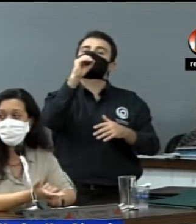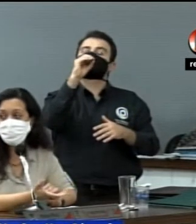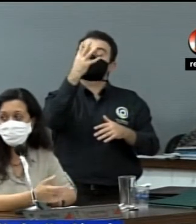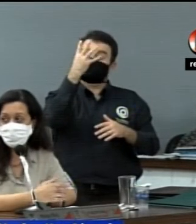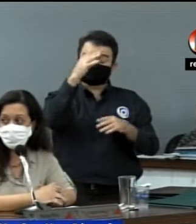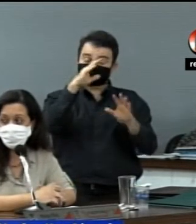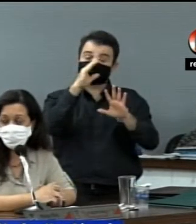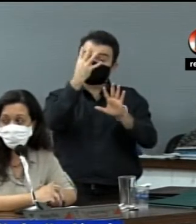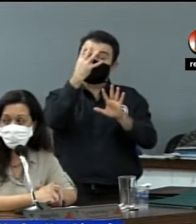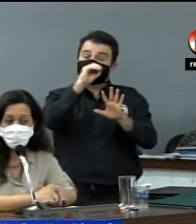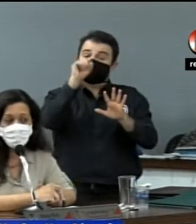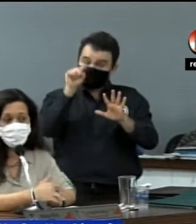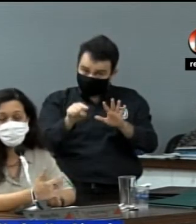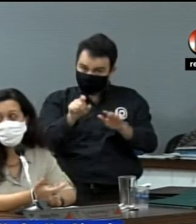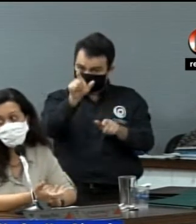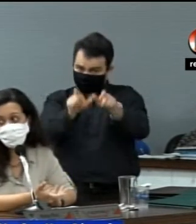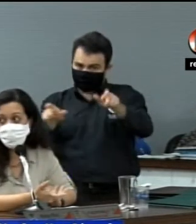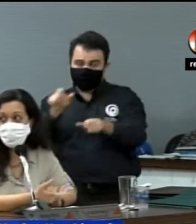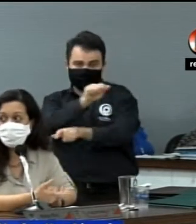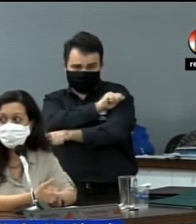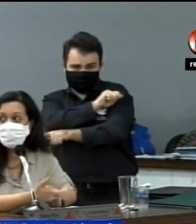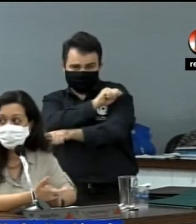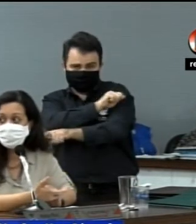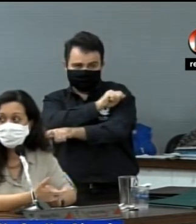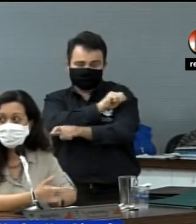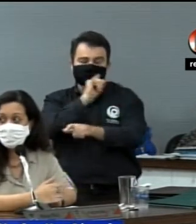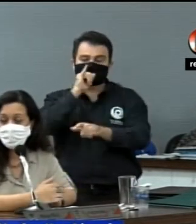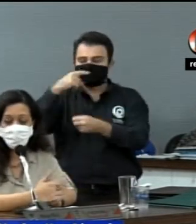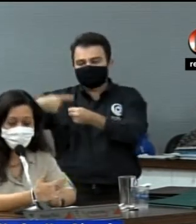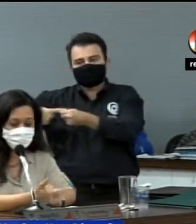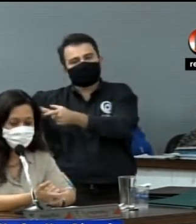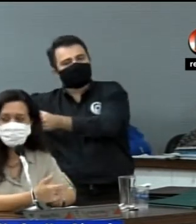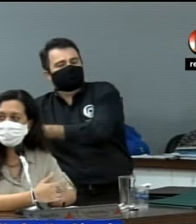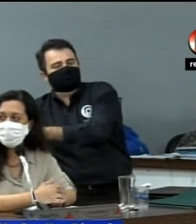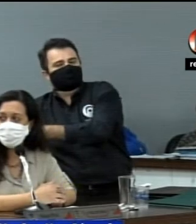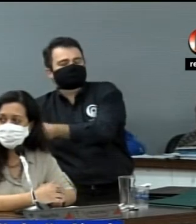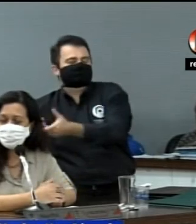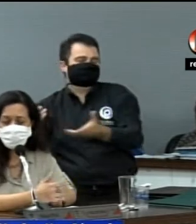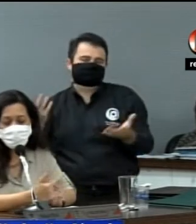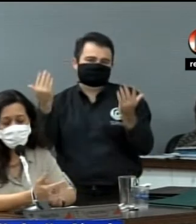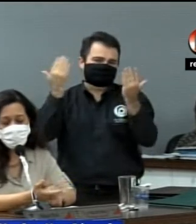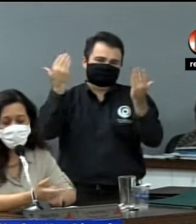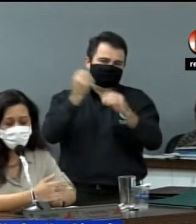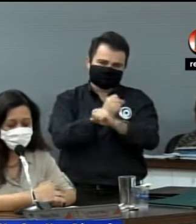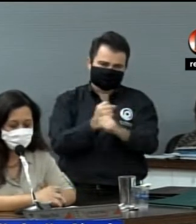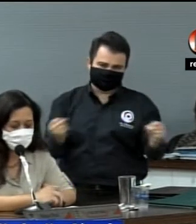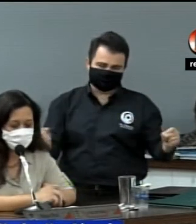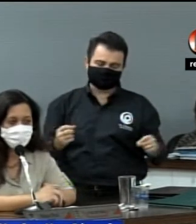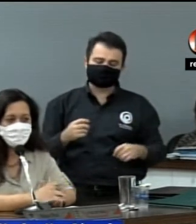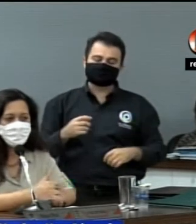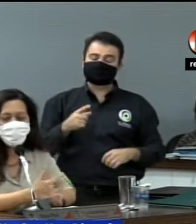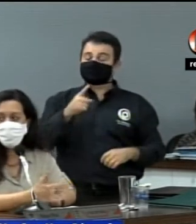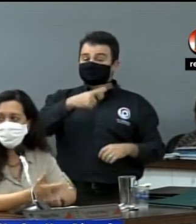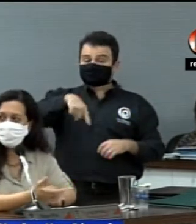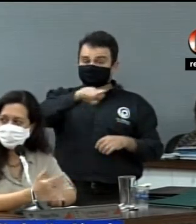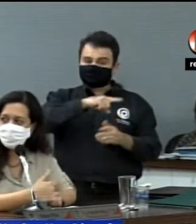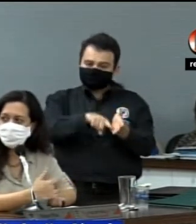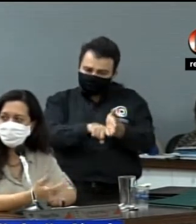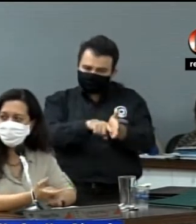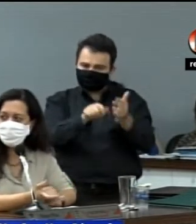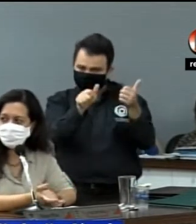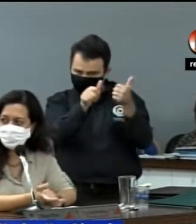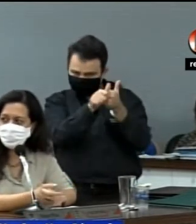municípios aqui do entorno não têm isso de população. Então, a nossa escala, ela é pautada na complexidade